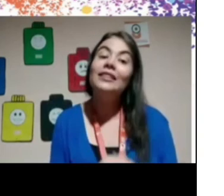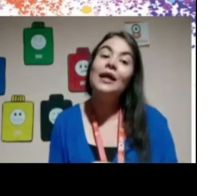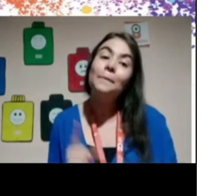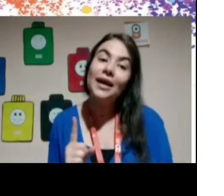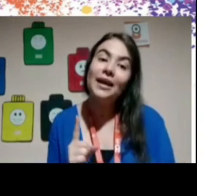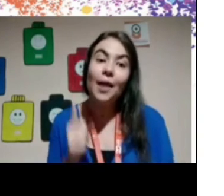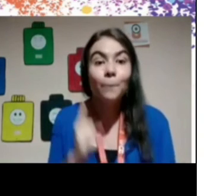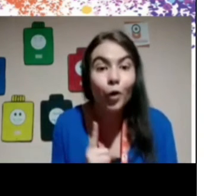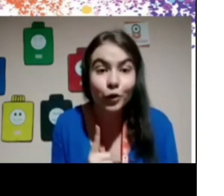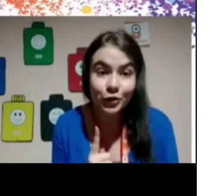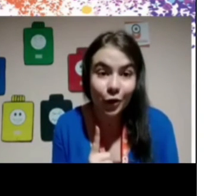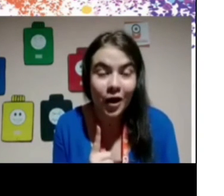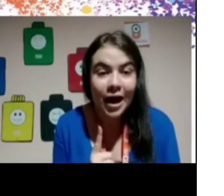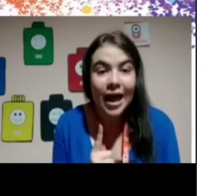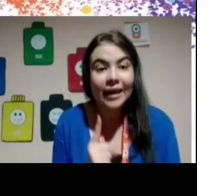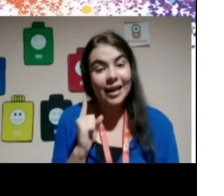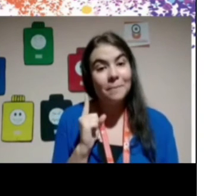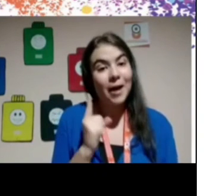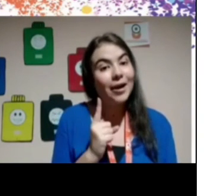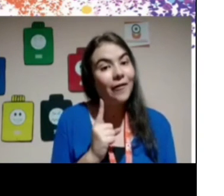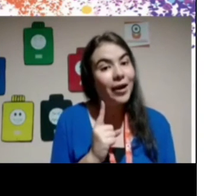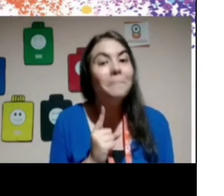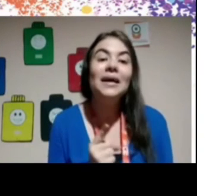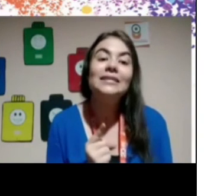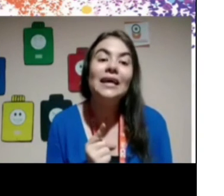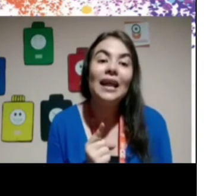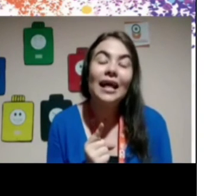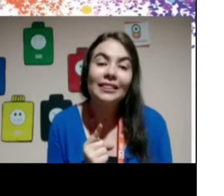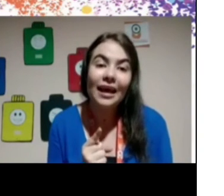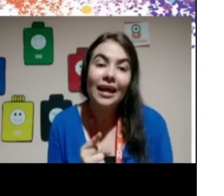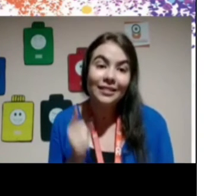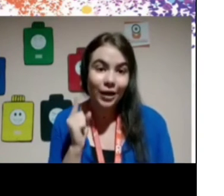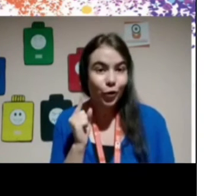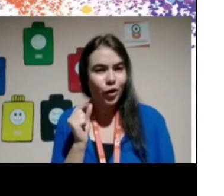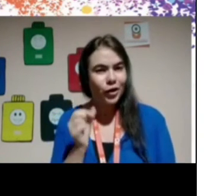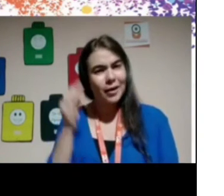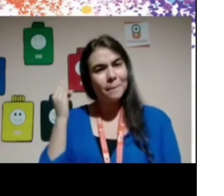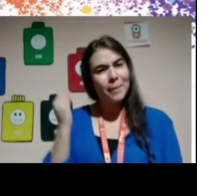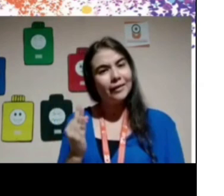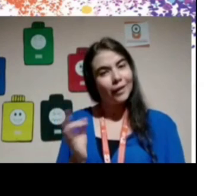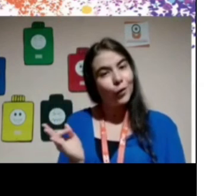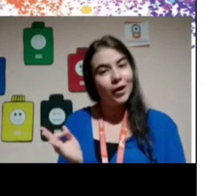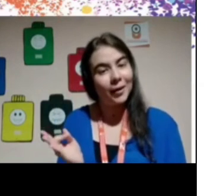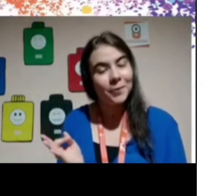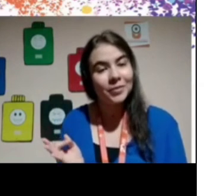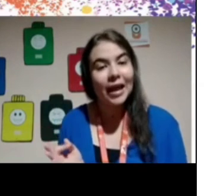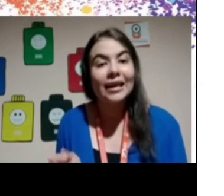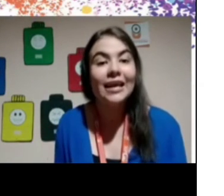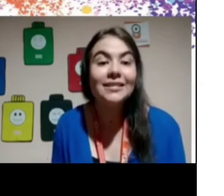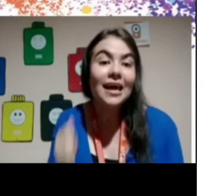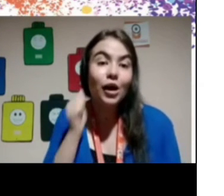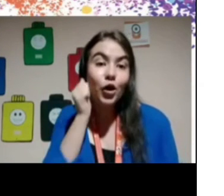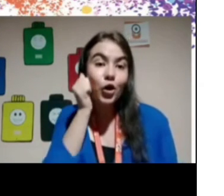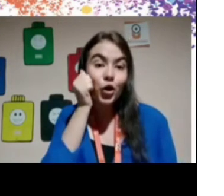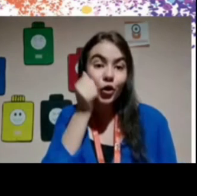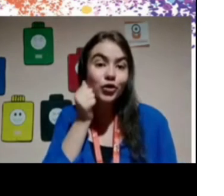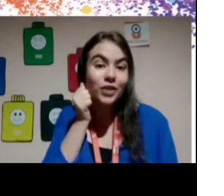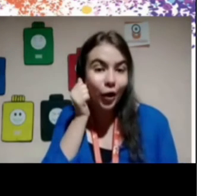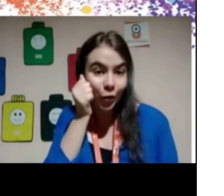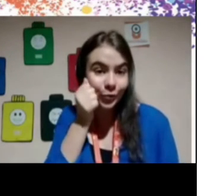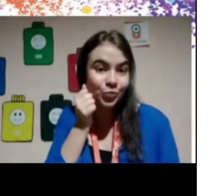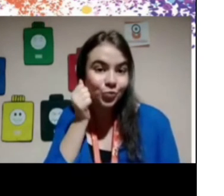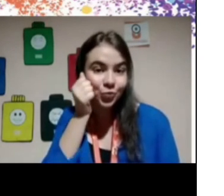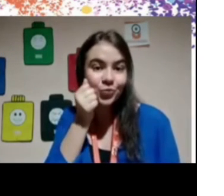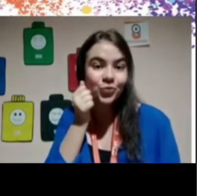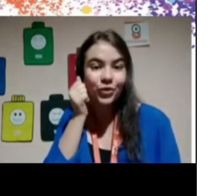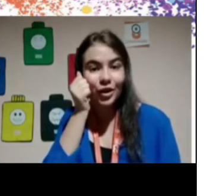cuento. También el monstruo, que van a ver más adelante, tiene un color particular y es el